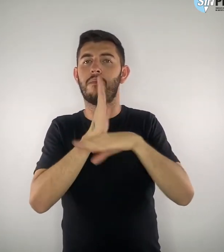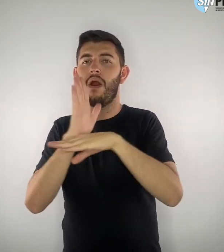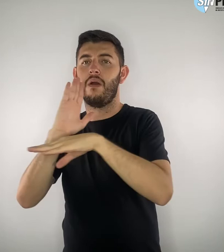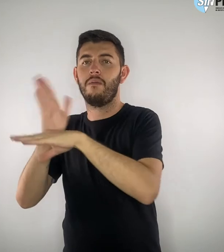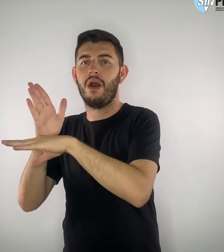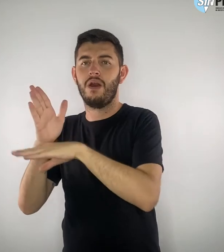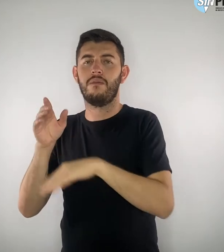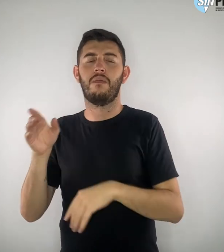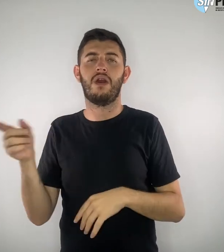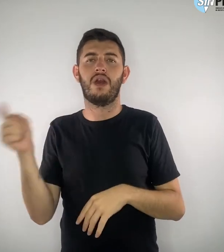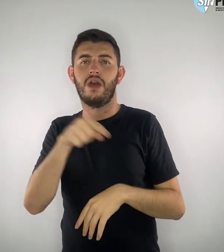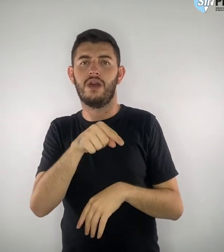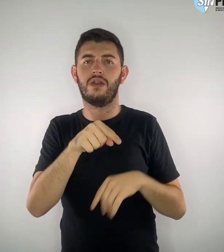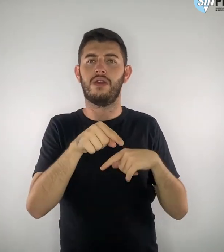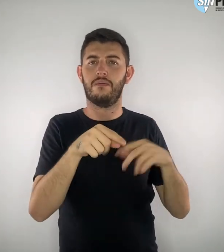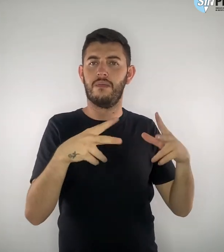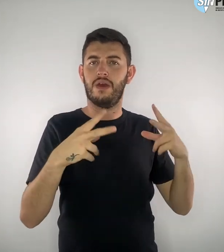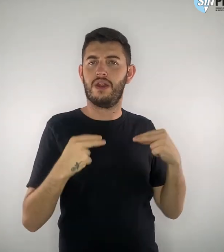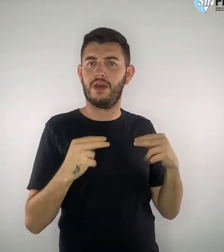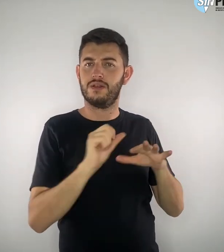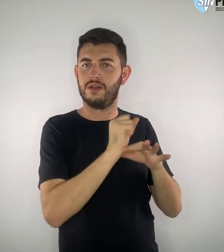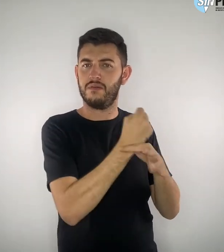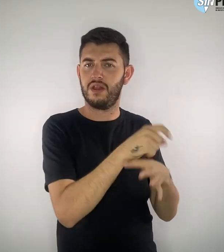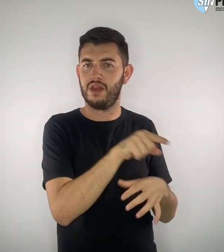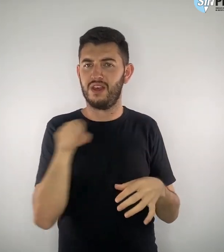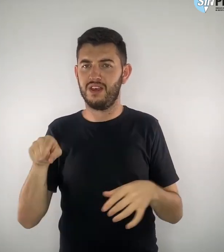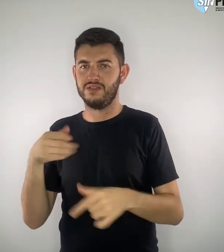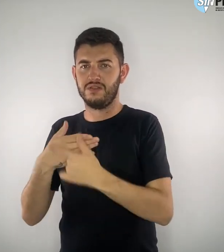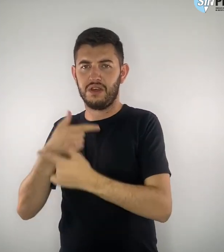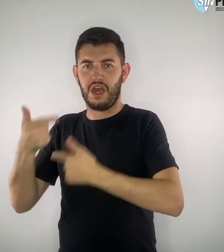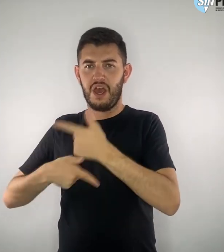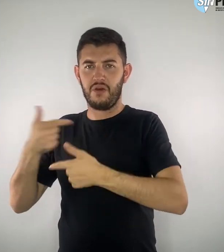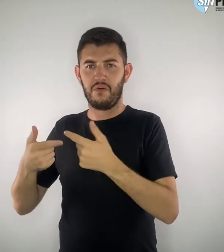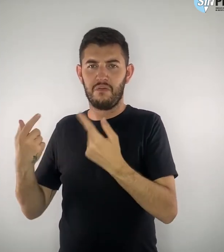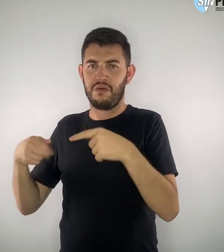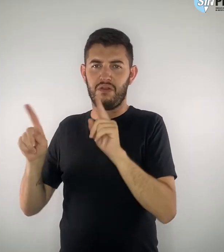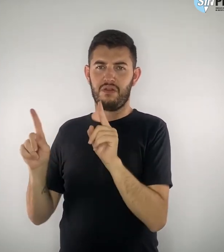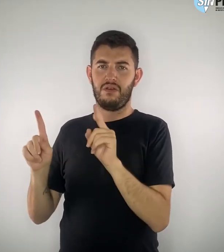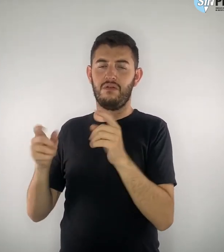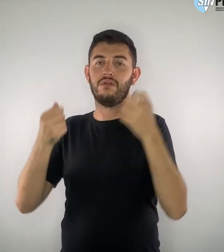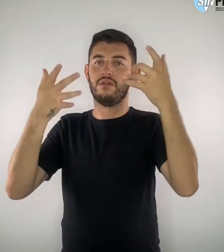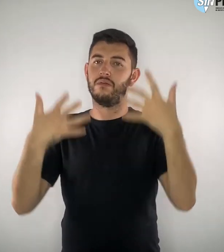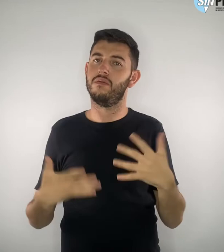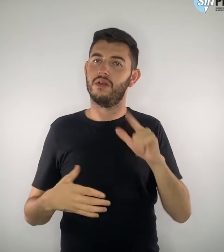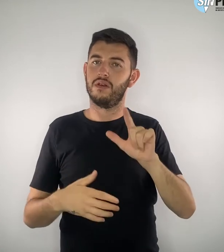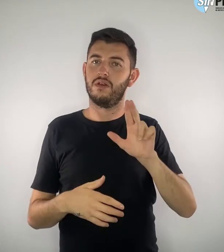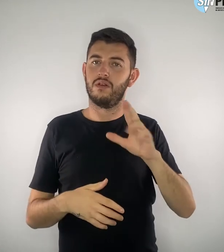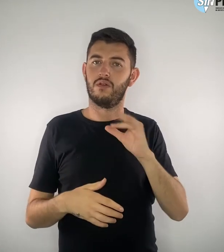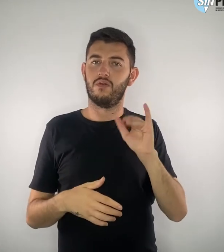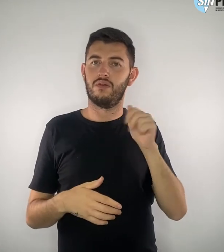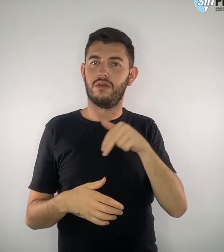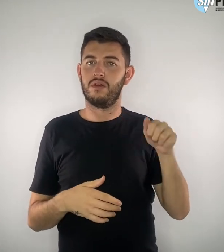merecer a estabilidade e o outro não? Ressalta Luciana. Na direção contrária